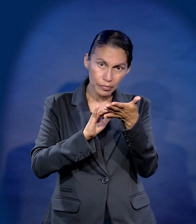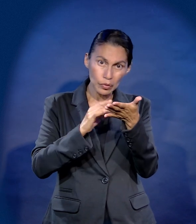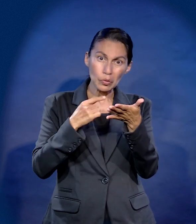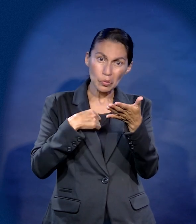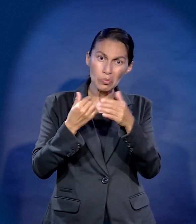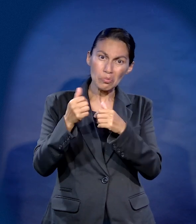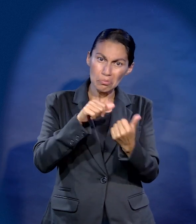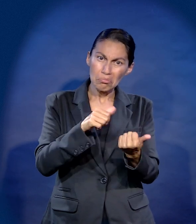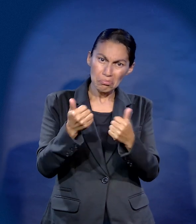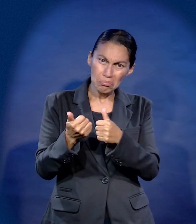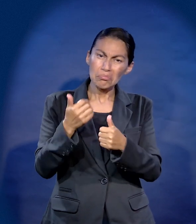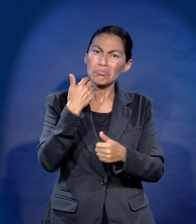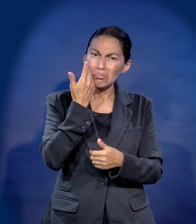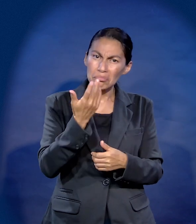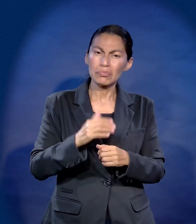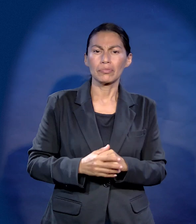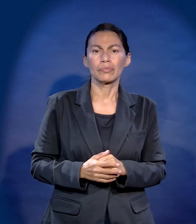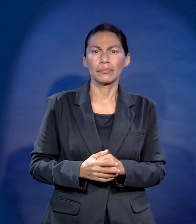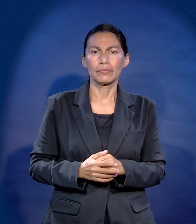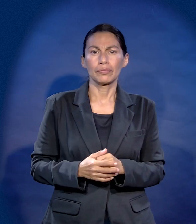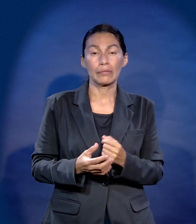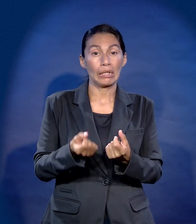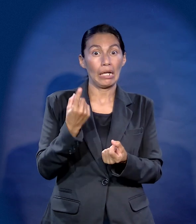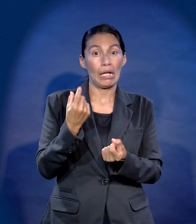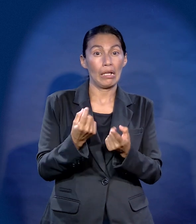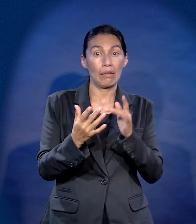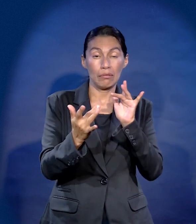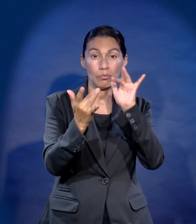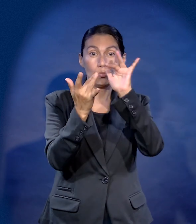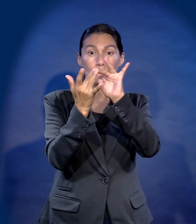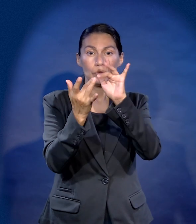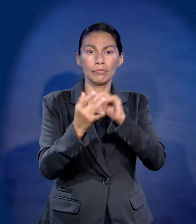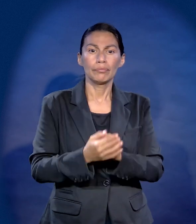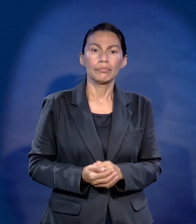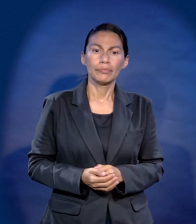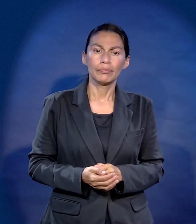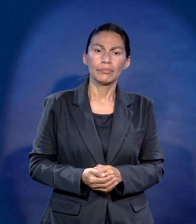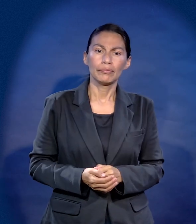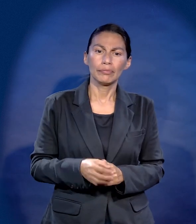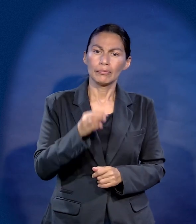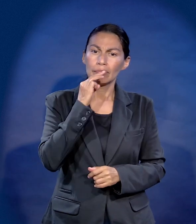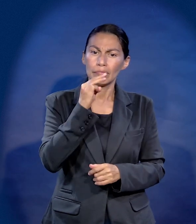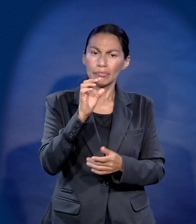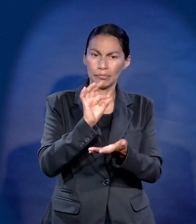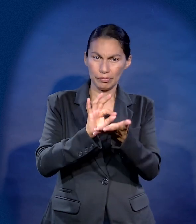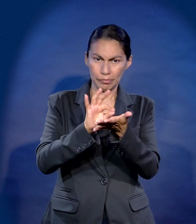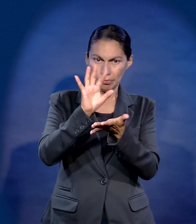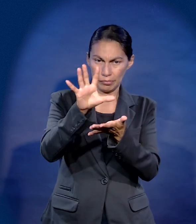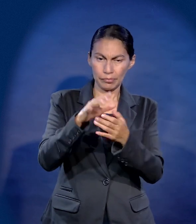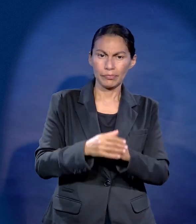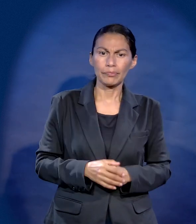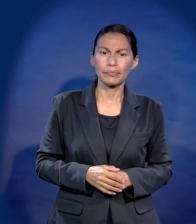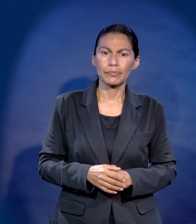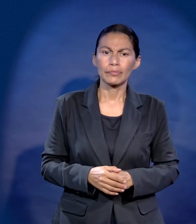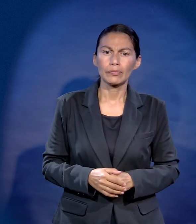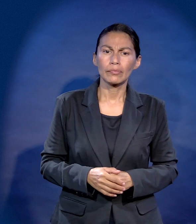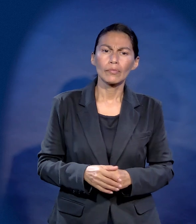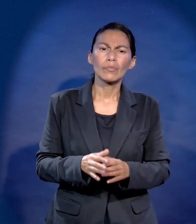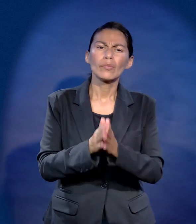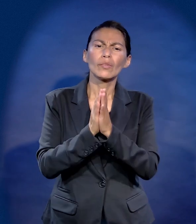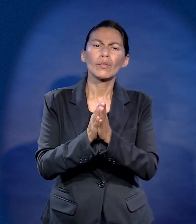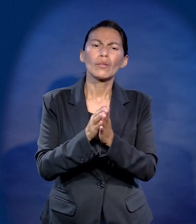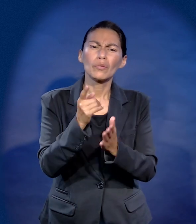en la transmisión, quiero ser bautizado. Escríbelo así. Alguien te contactará, estoy seguro. ¿Hay alguien